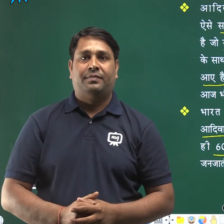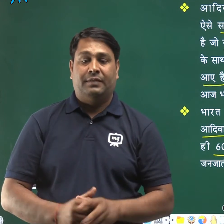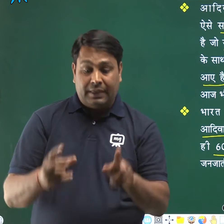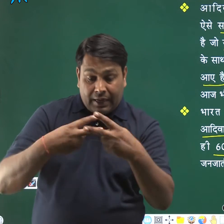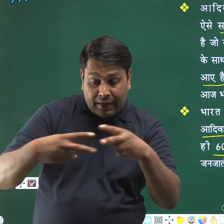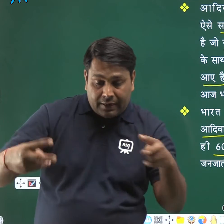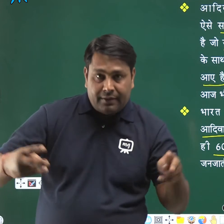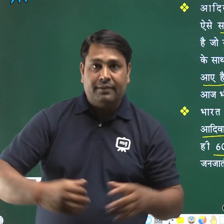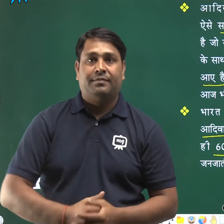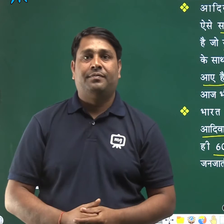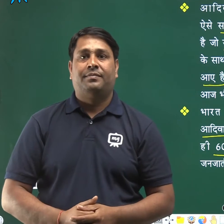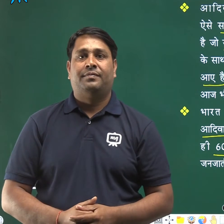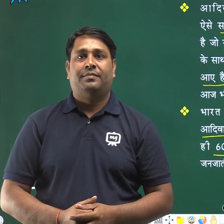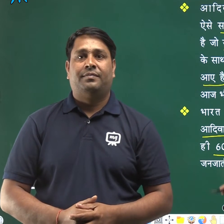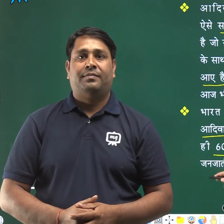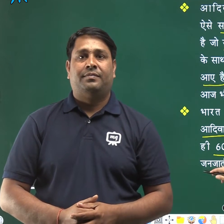अलग अलग